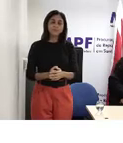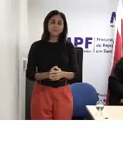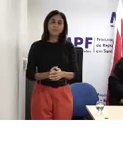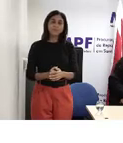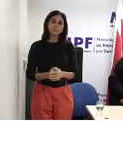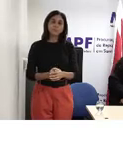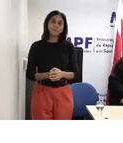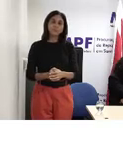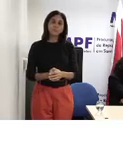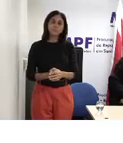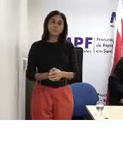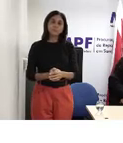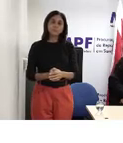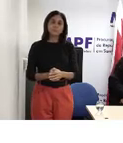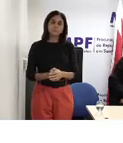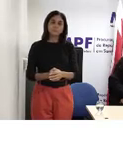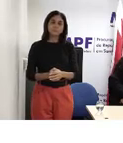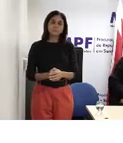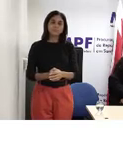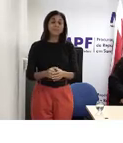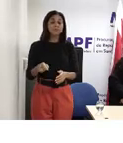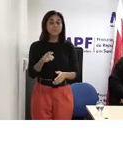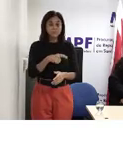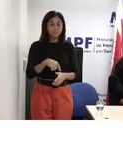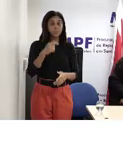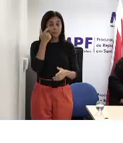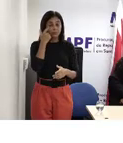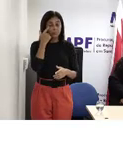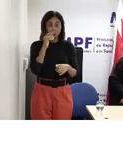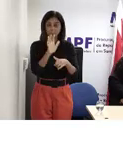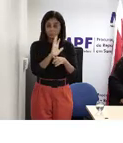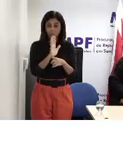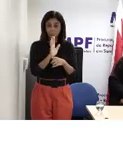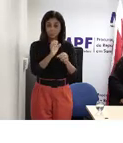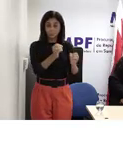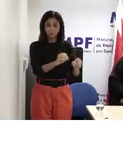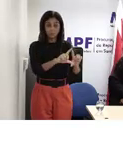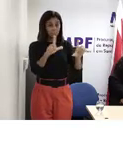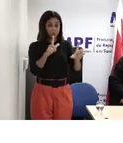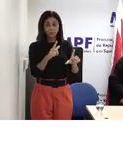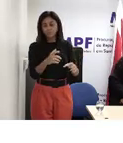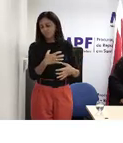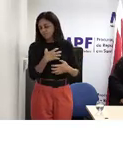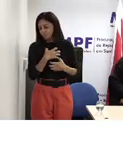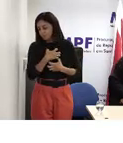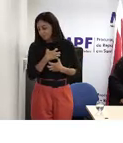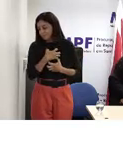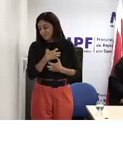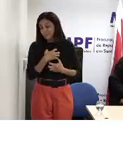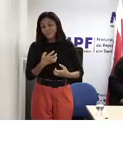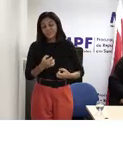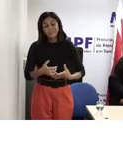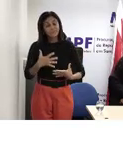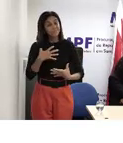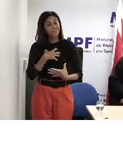assim a gente chega soluça quando tá de perto desses casos tem que ter estômago por isso que eu alertei pelos casos de gatilhos desse fato